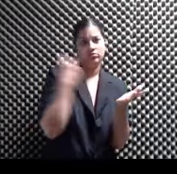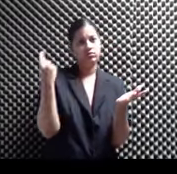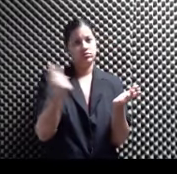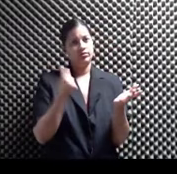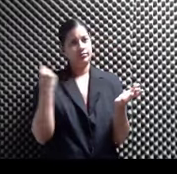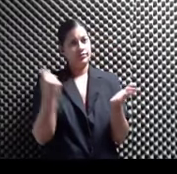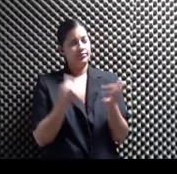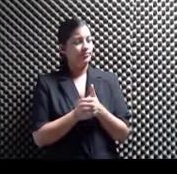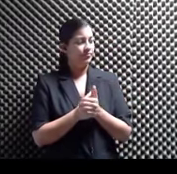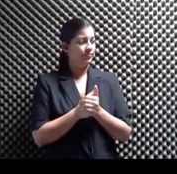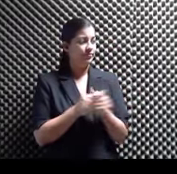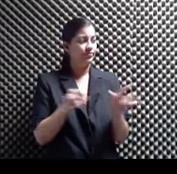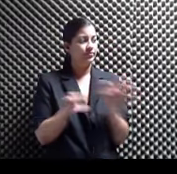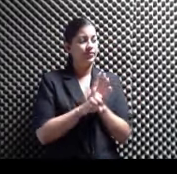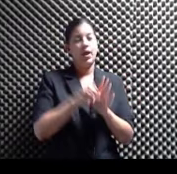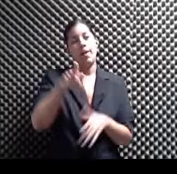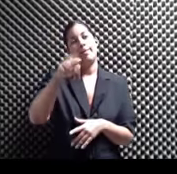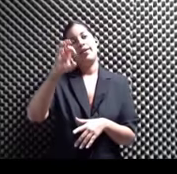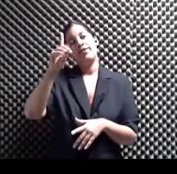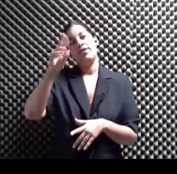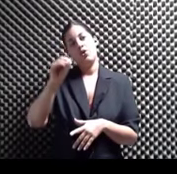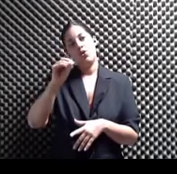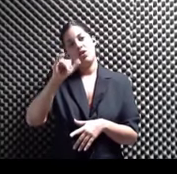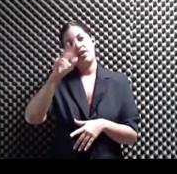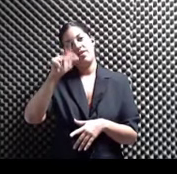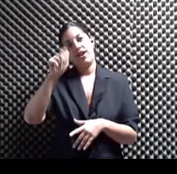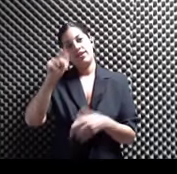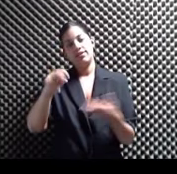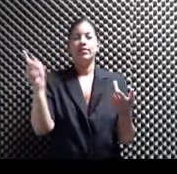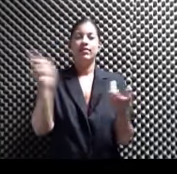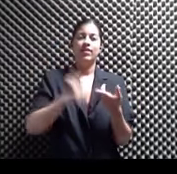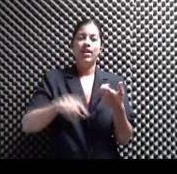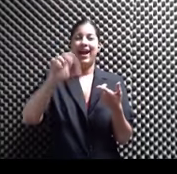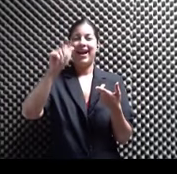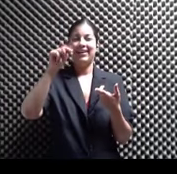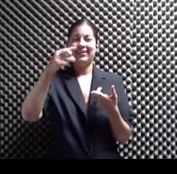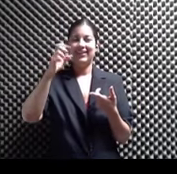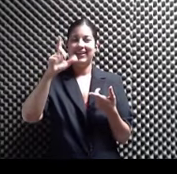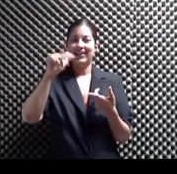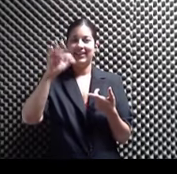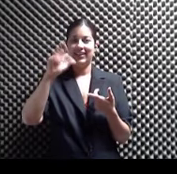como Pedro Iván, Angélica Negrón, Joaquín,